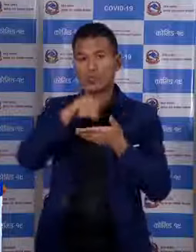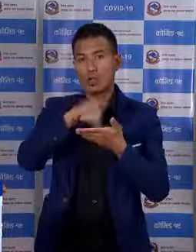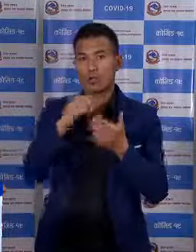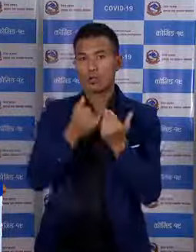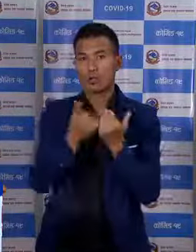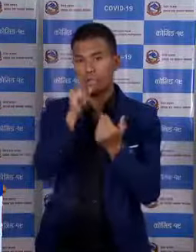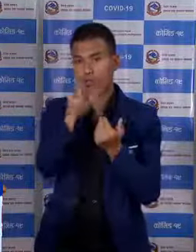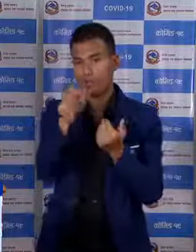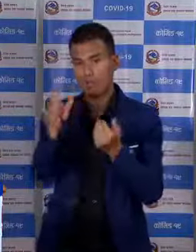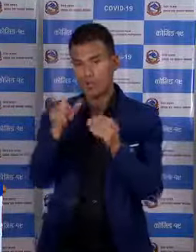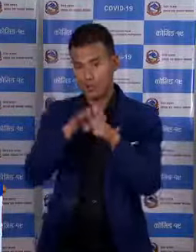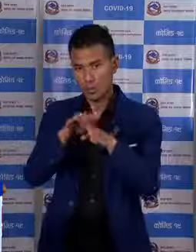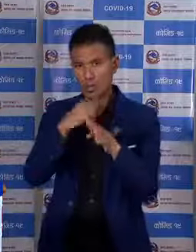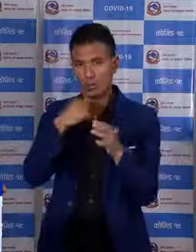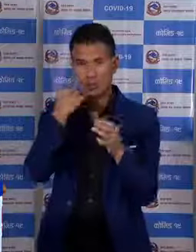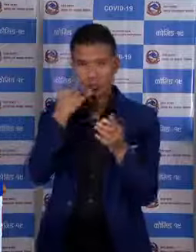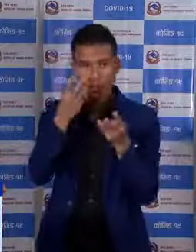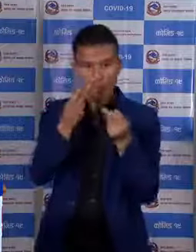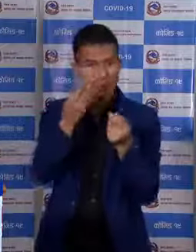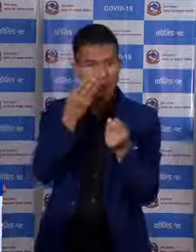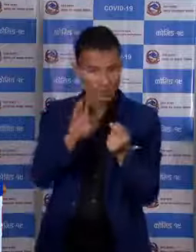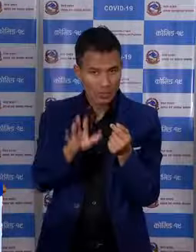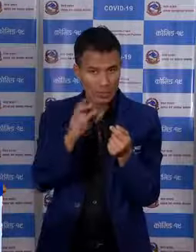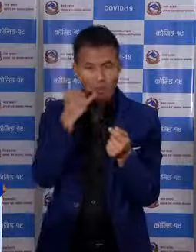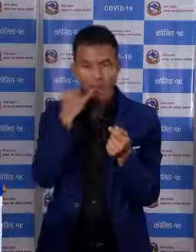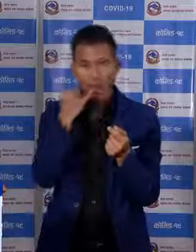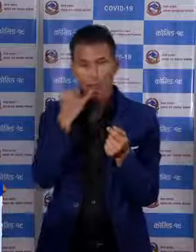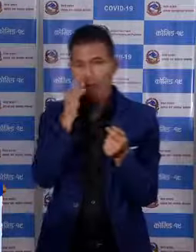गरिये का व्यक्ती हरूको आमी संगा फोन नम्मर हुंछा